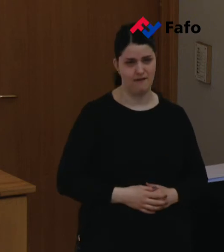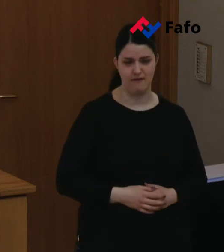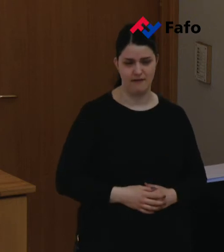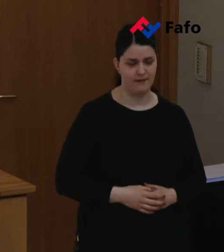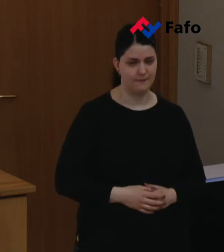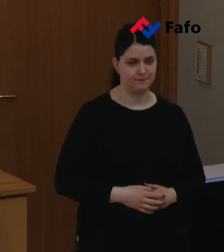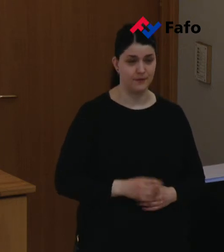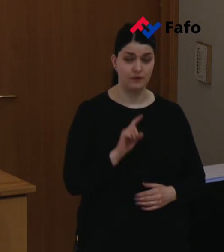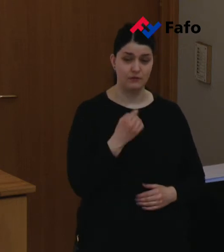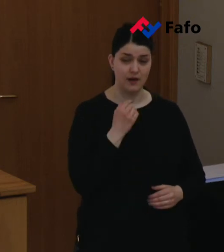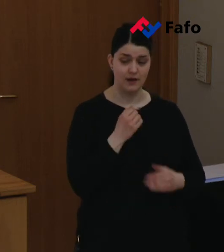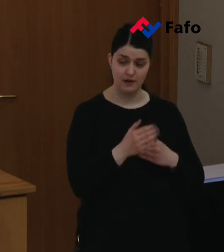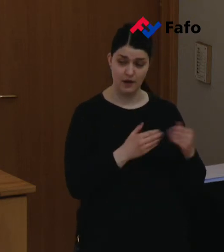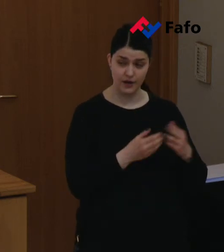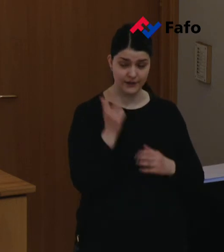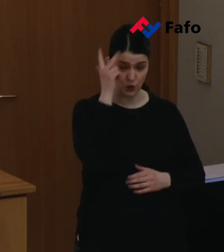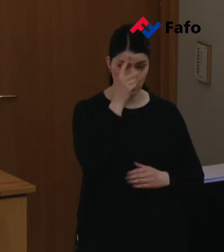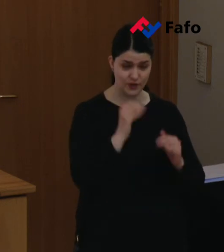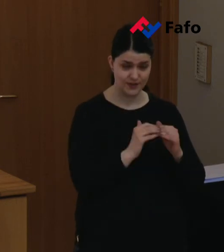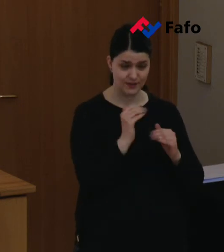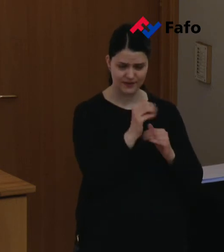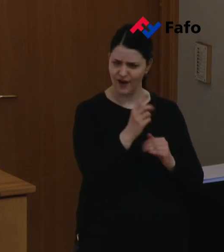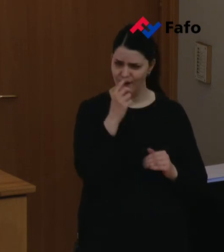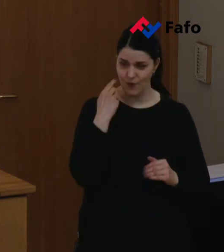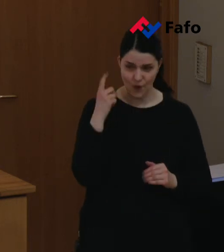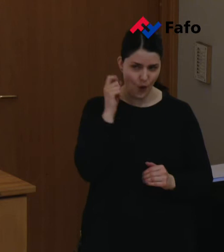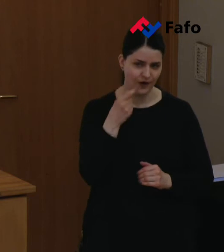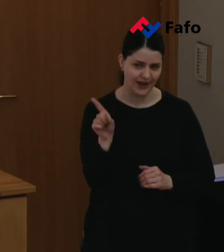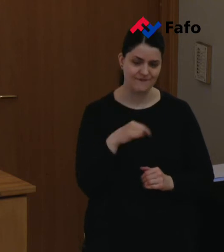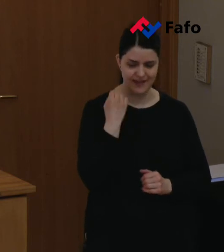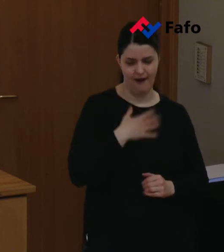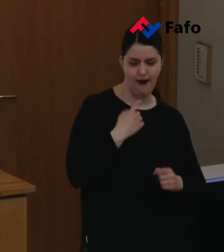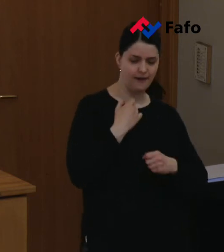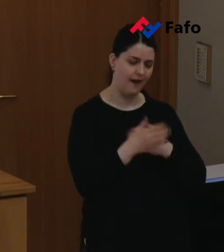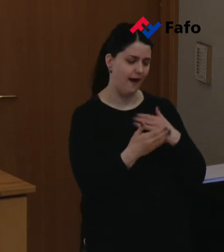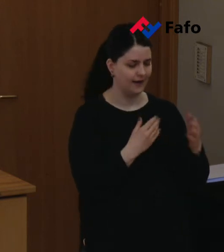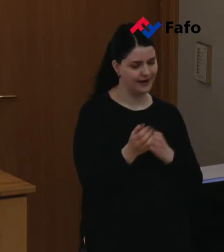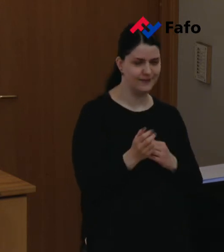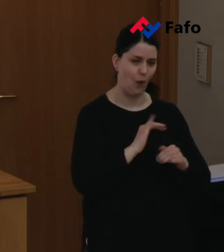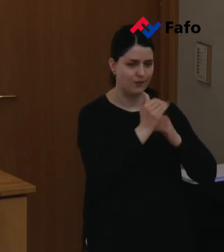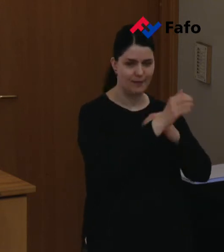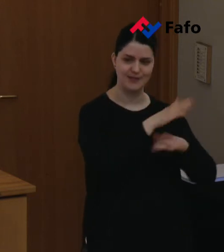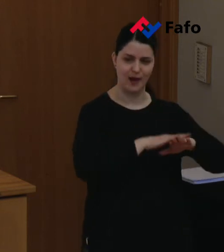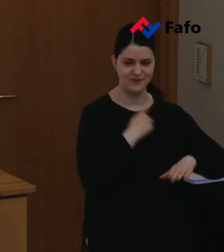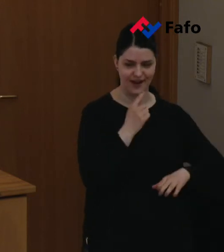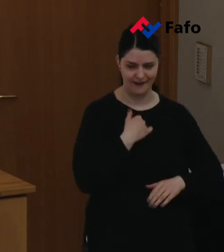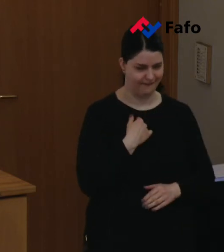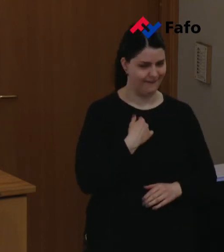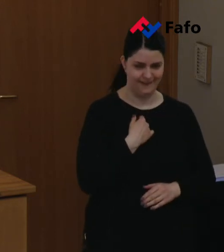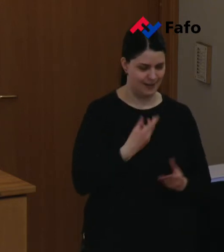Når vi laget rusopptrappingsplanen, har dere hørt hvor byråkrat jeg blitt som sier vi har laget rusopptrappingsplanen? men